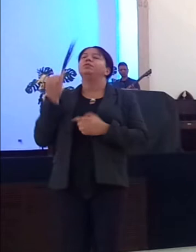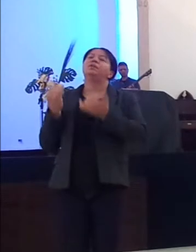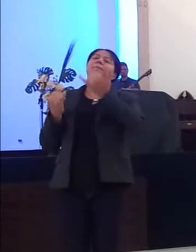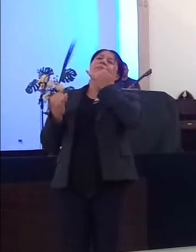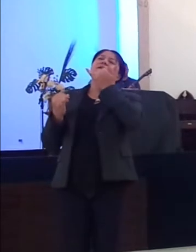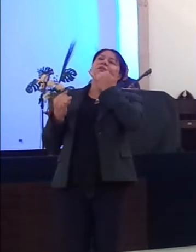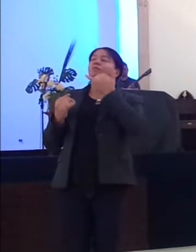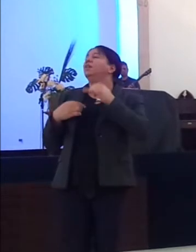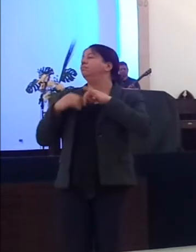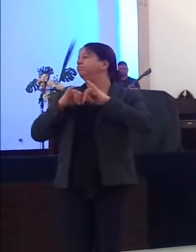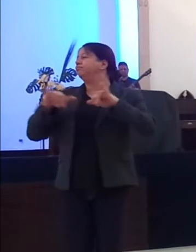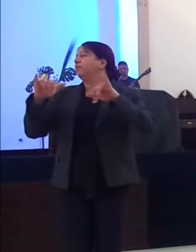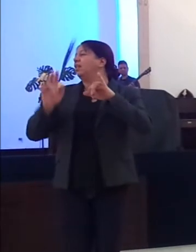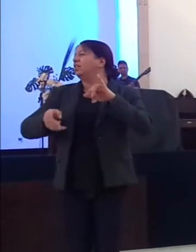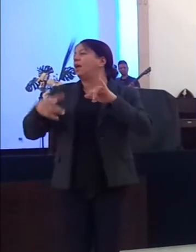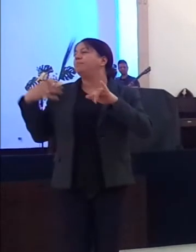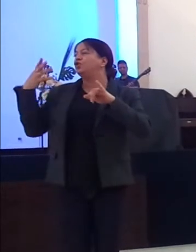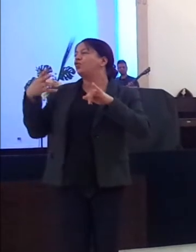perdão.